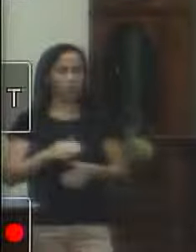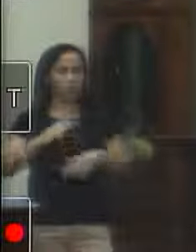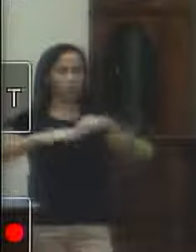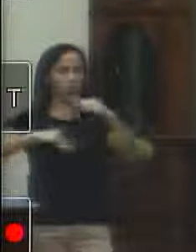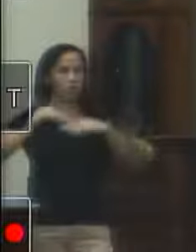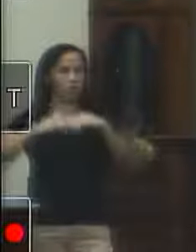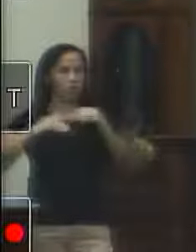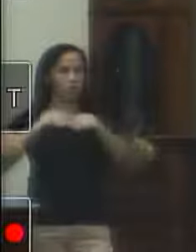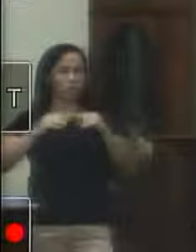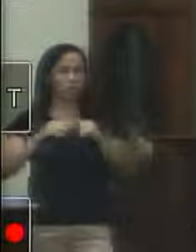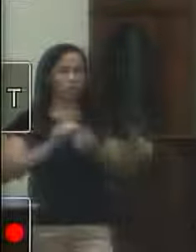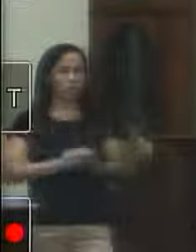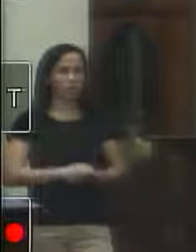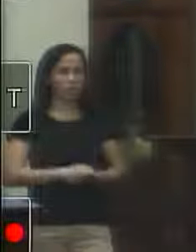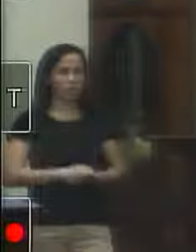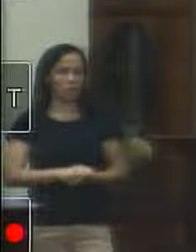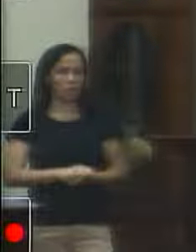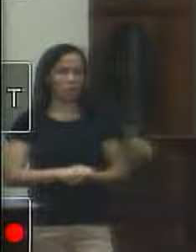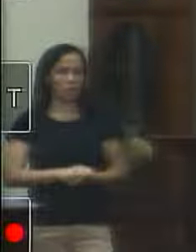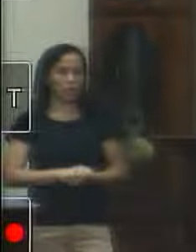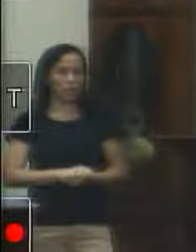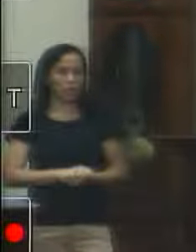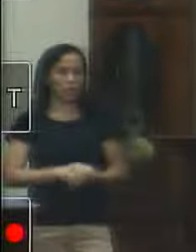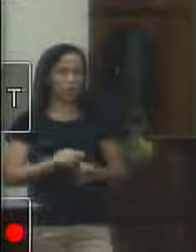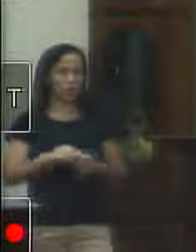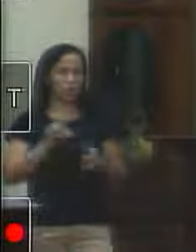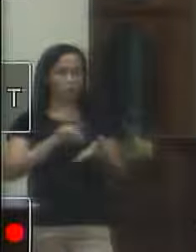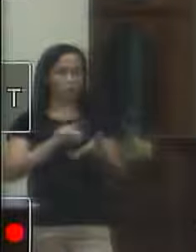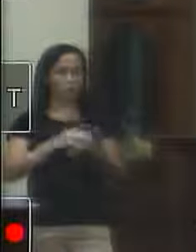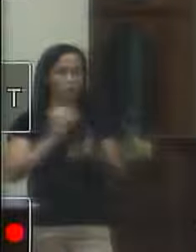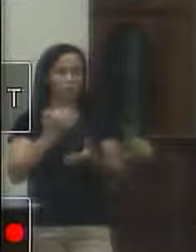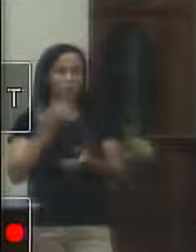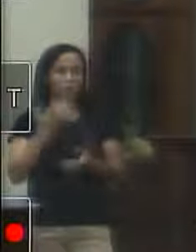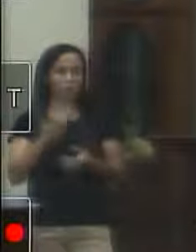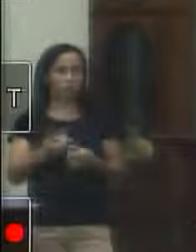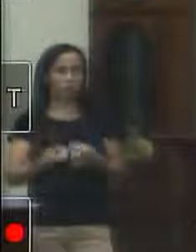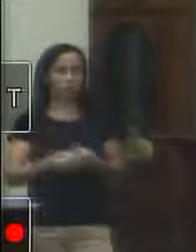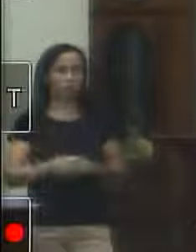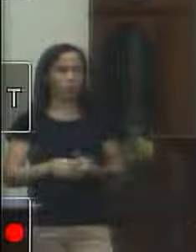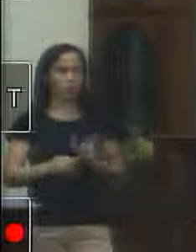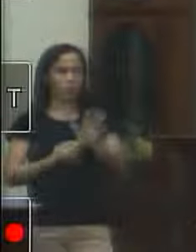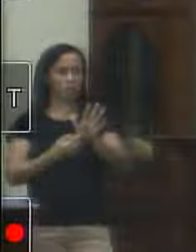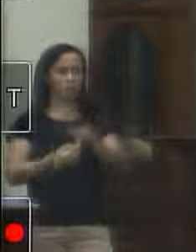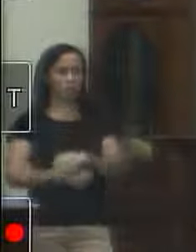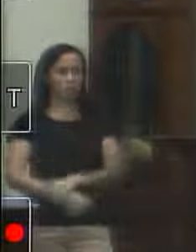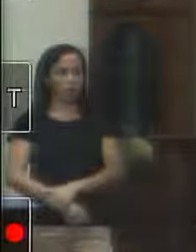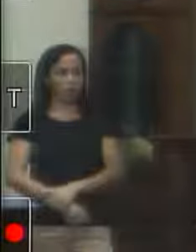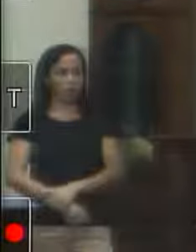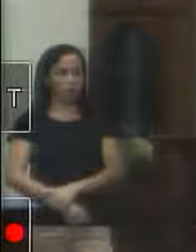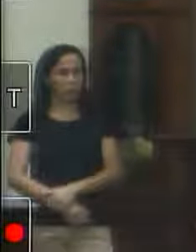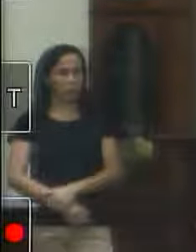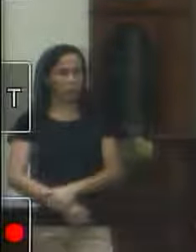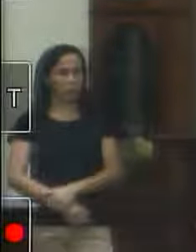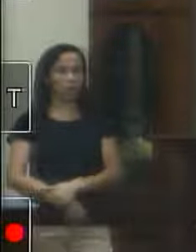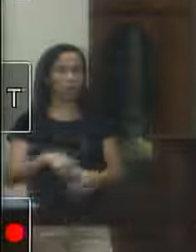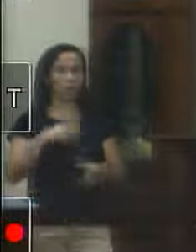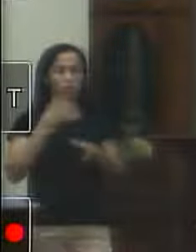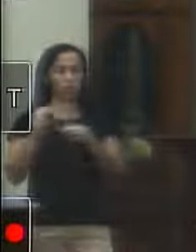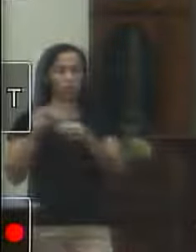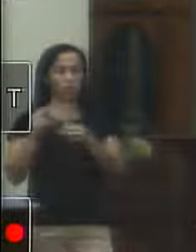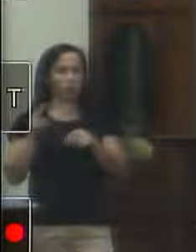a gente recebeu aqui a pasta, era realmente isso que a gente queria. E pela resposta aqui que tinham outros